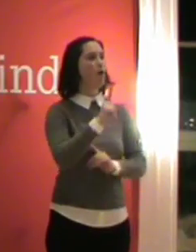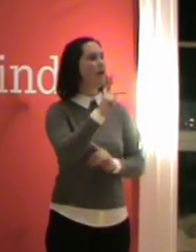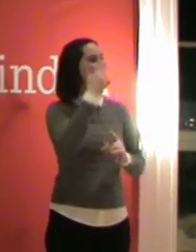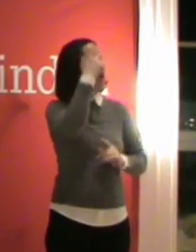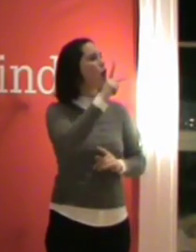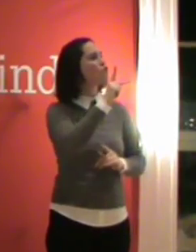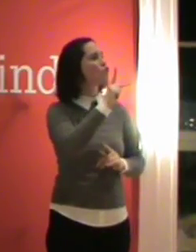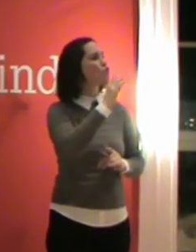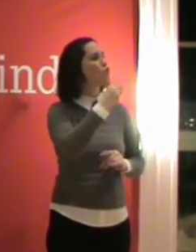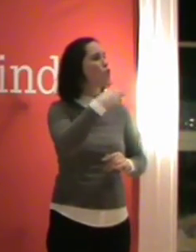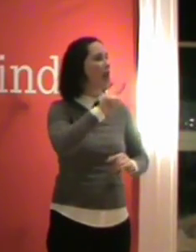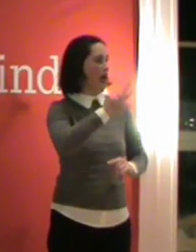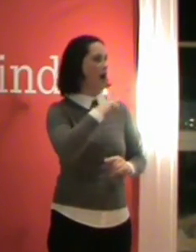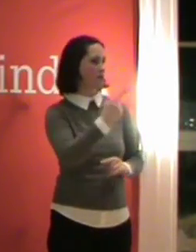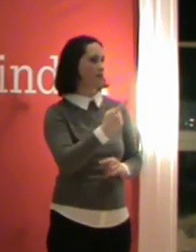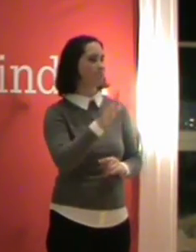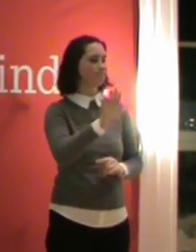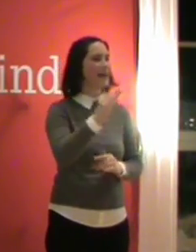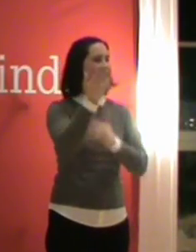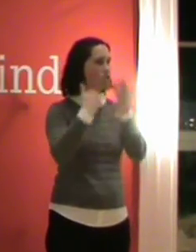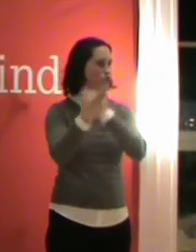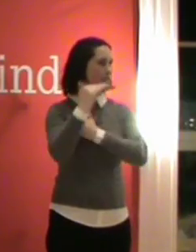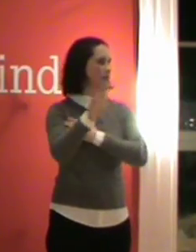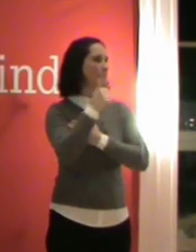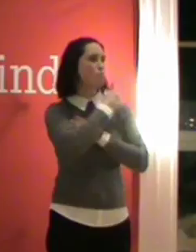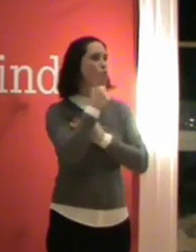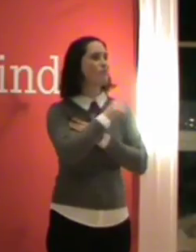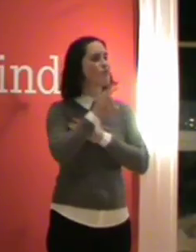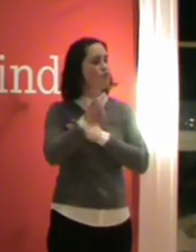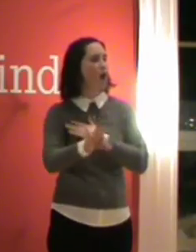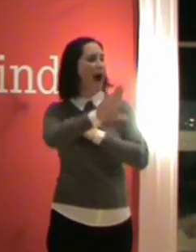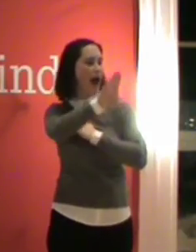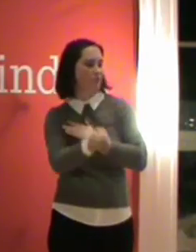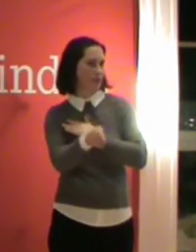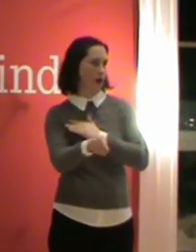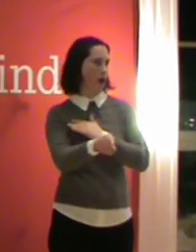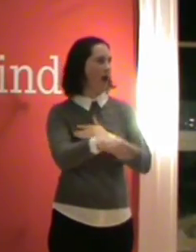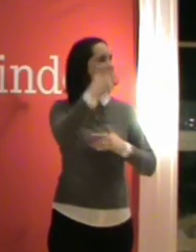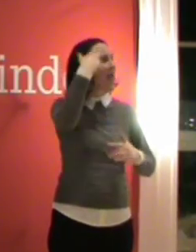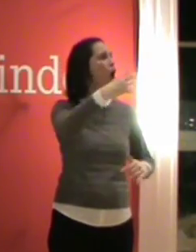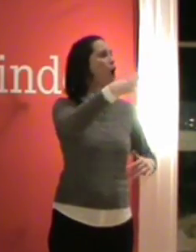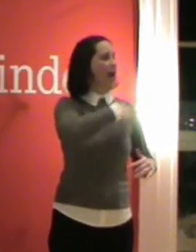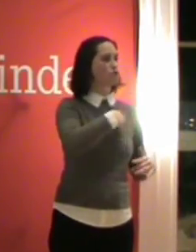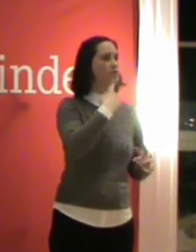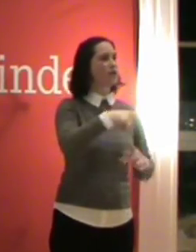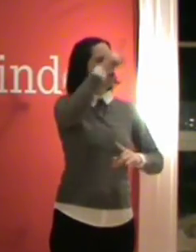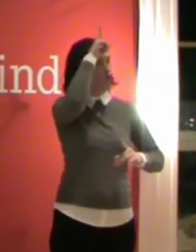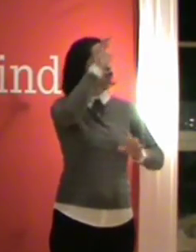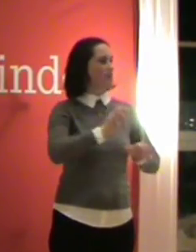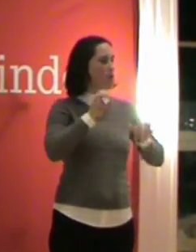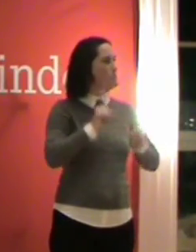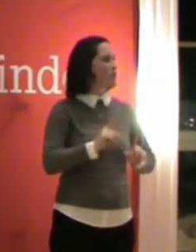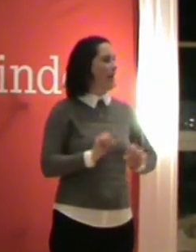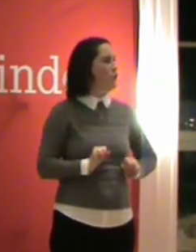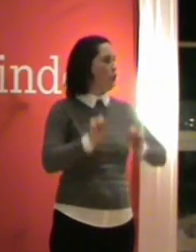Vor allem aufgrund seiner Geschichte und seiner beruflichen Tätigkeit um Afrika gekümmert. Herr Herzog hat die Hochrede gehalten, wann auch immer, das ist jetzt mal